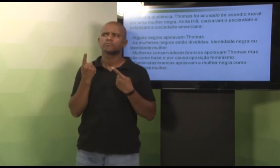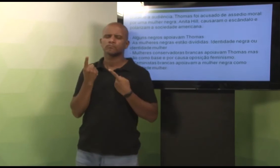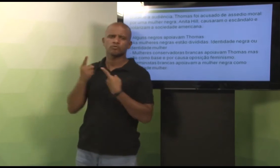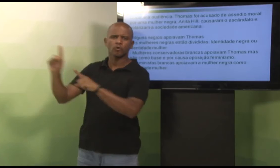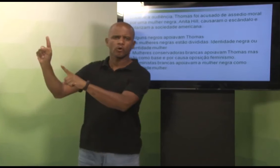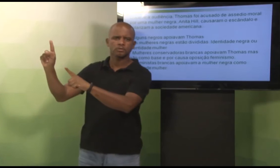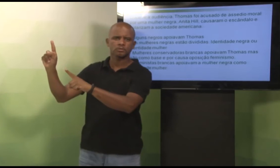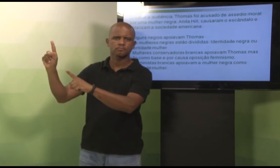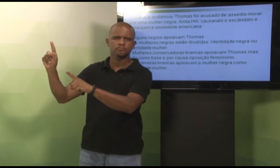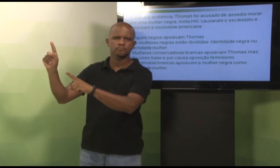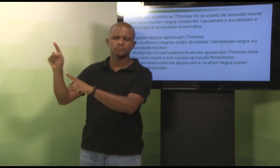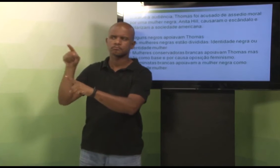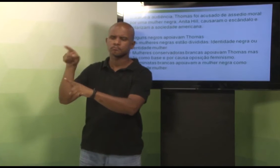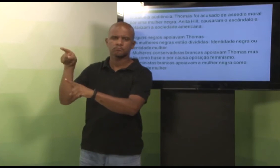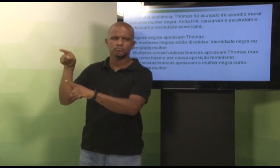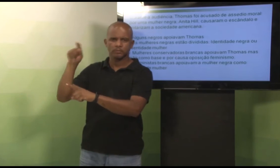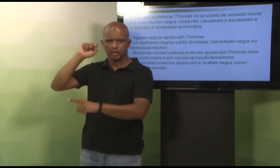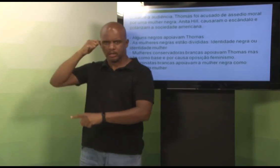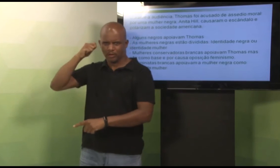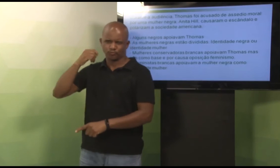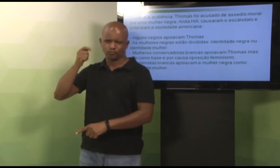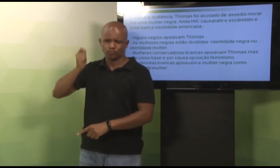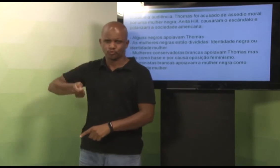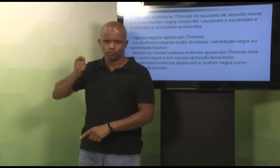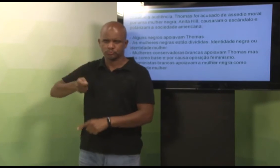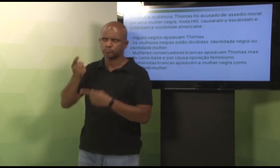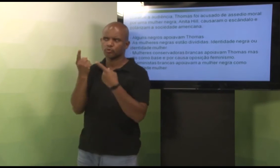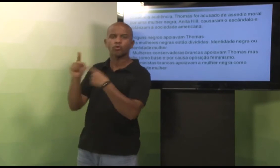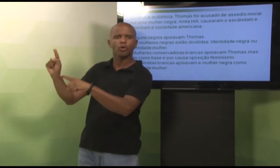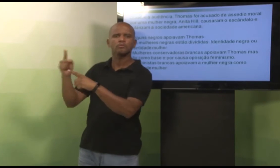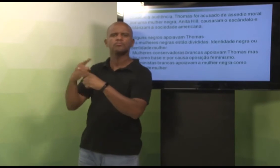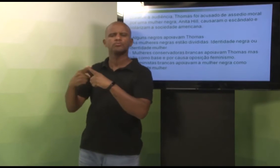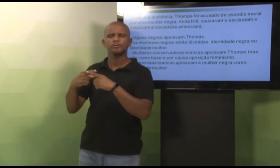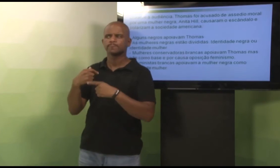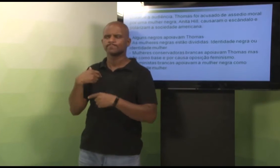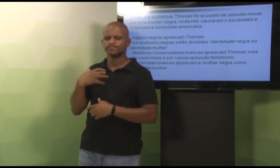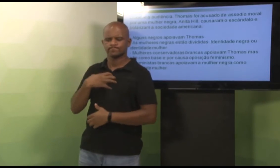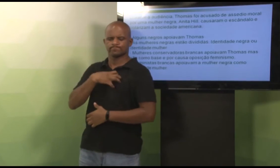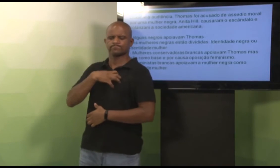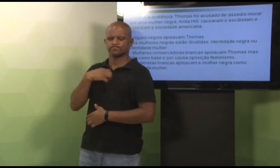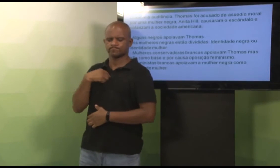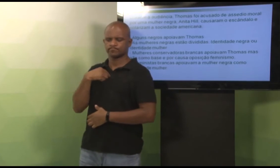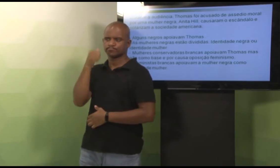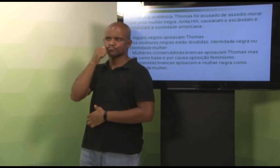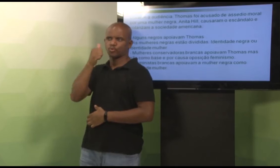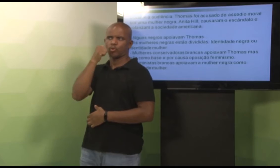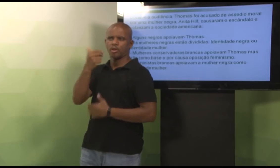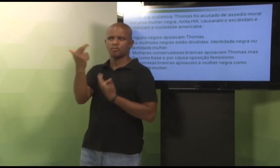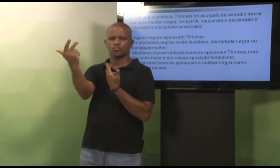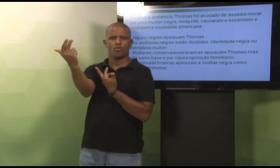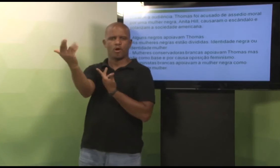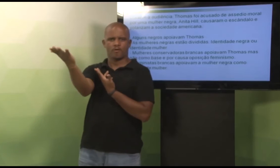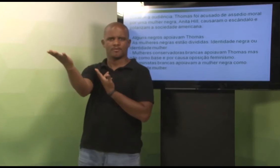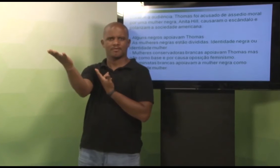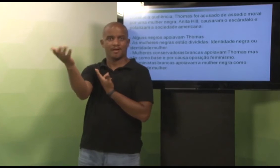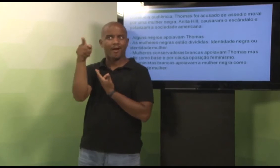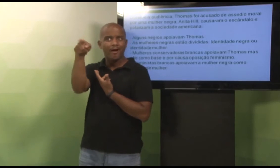leis e eram contra o juiz negro. Por quê? Porque